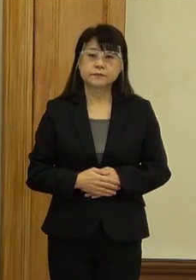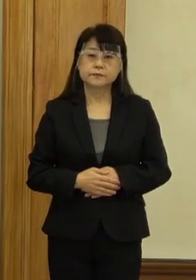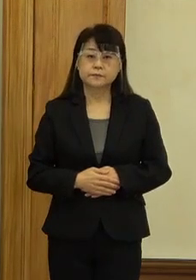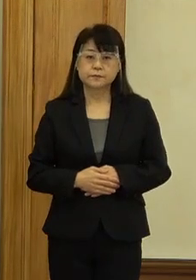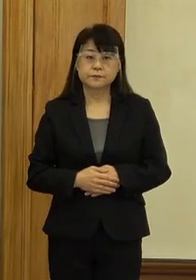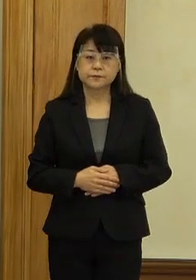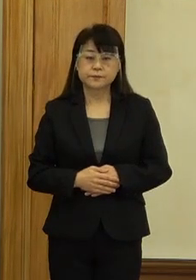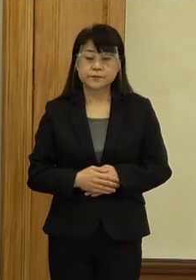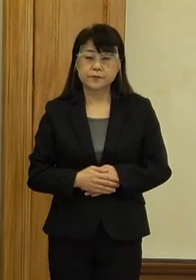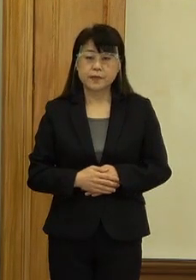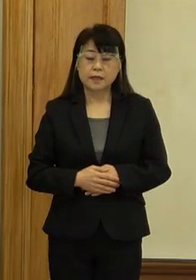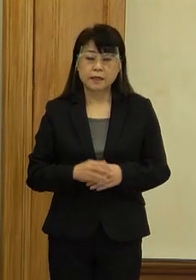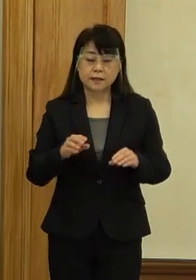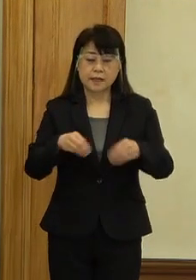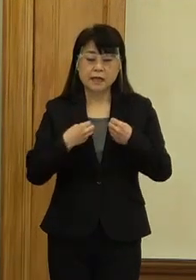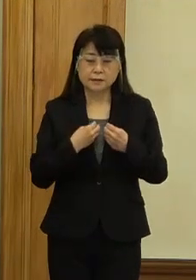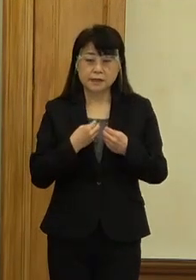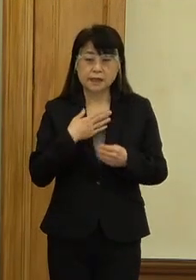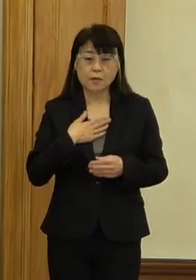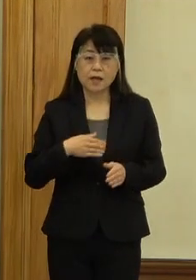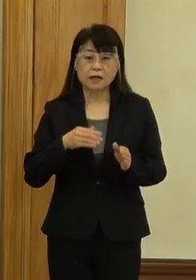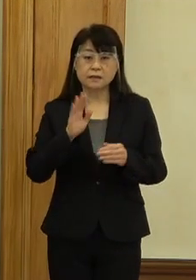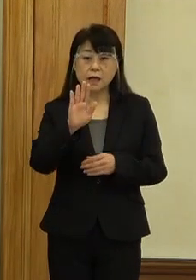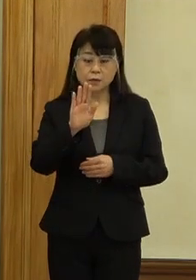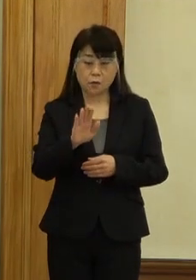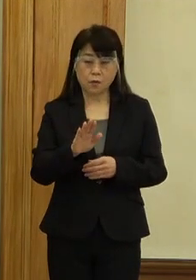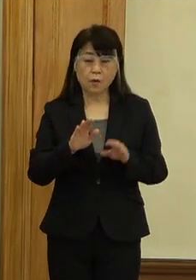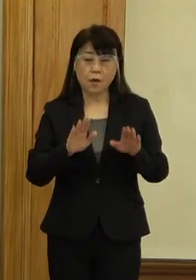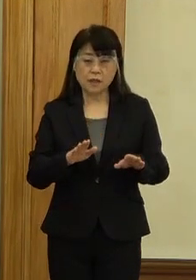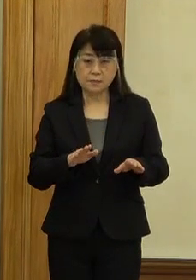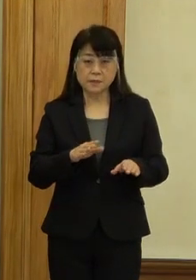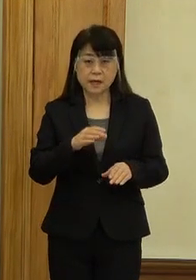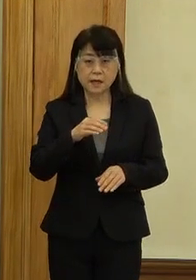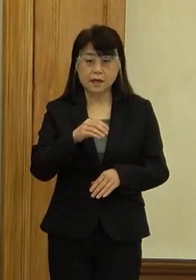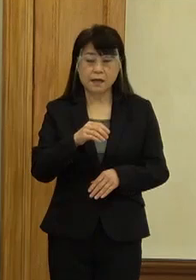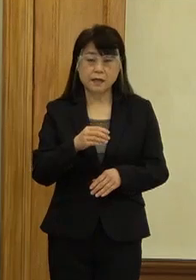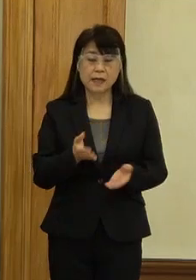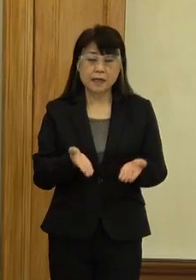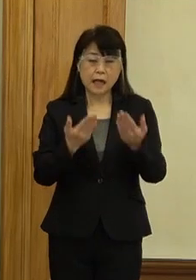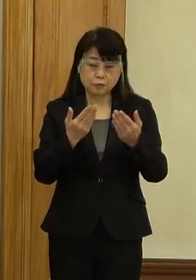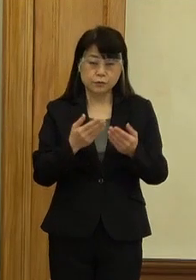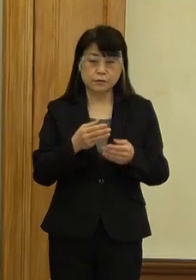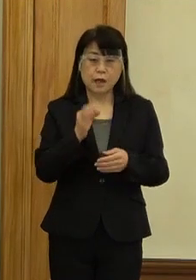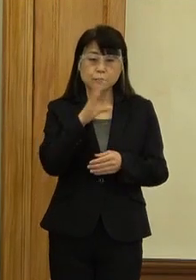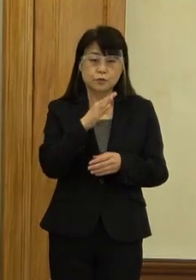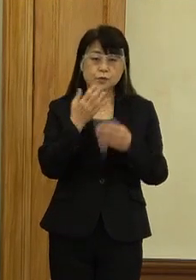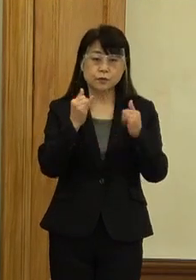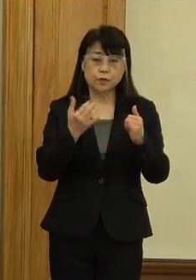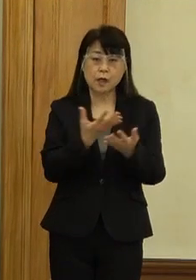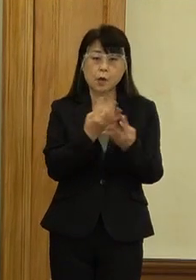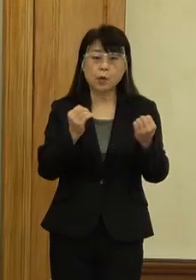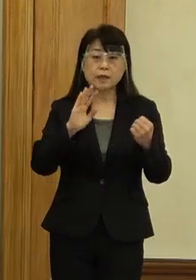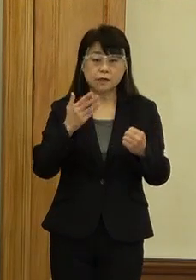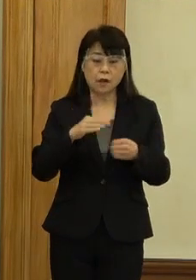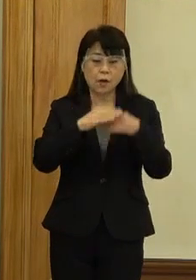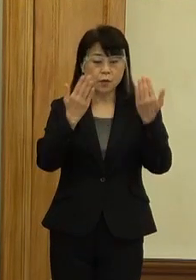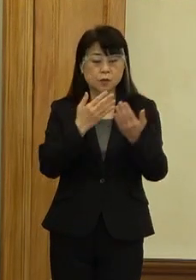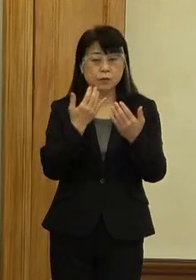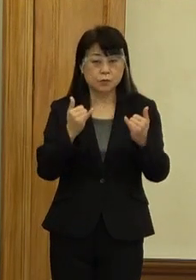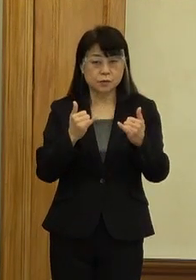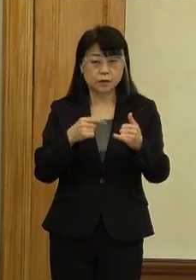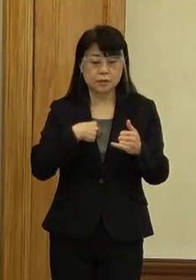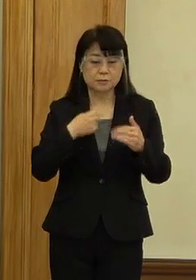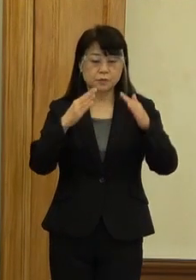また感染が確認された場合、現在軽症無症状の方が多く、ほとんどの方が自宅療養となります